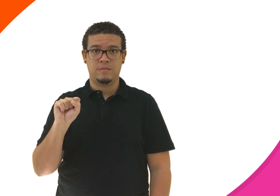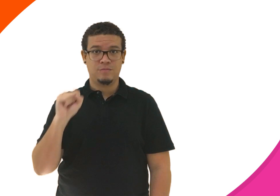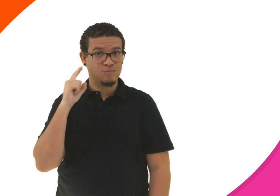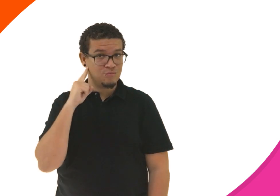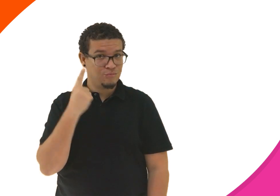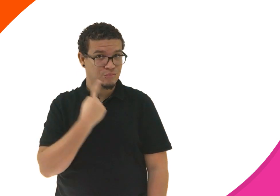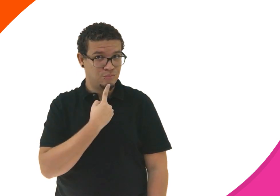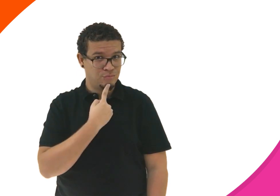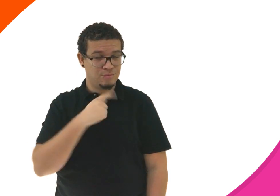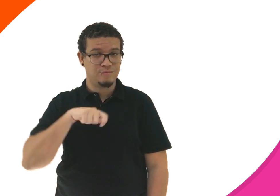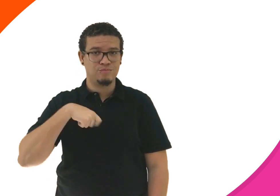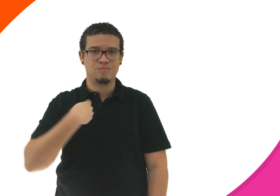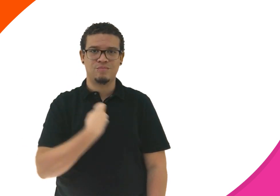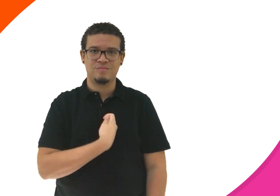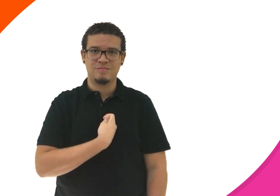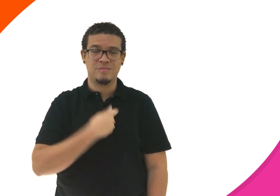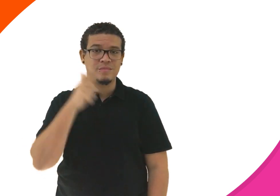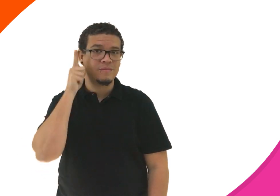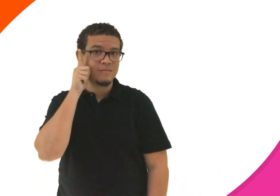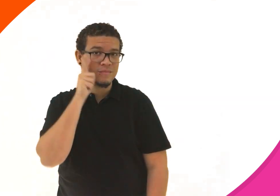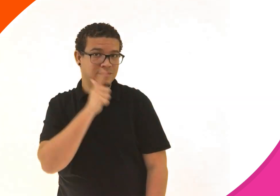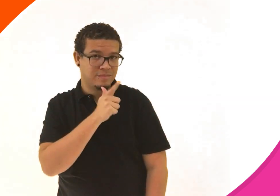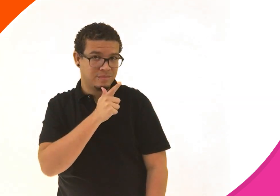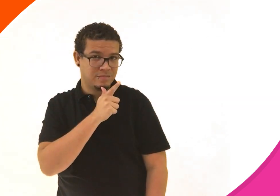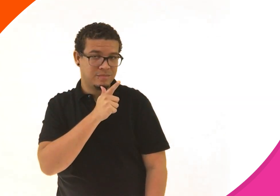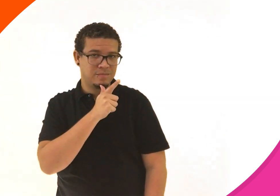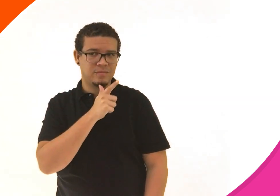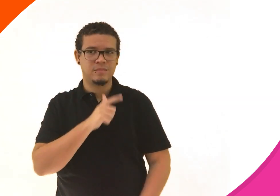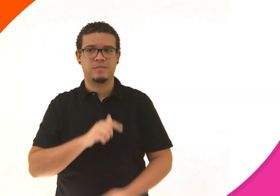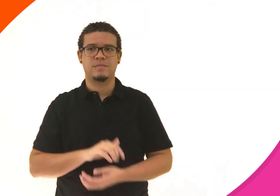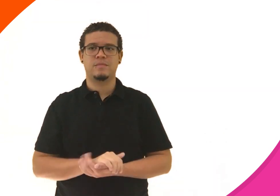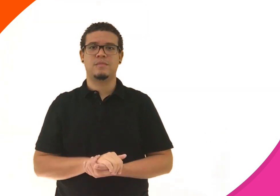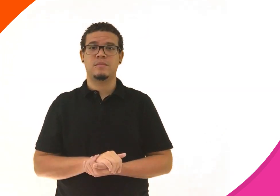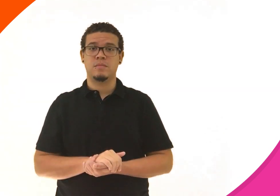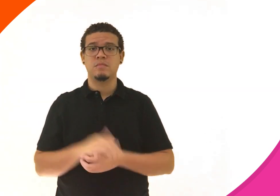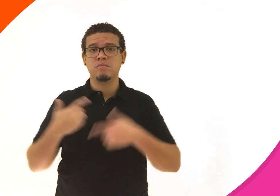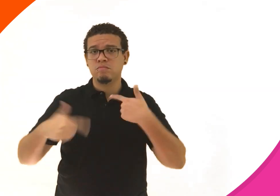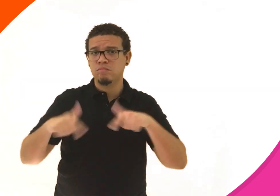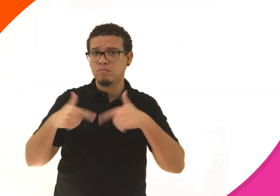Nichols. Sou surdo, este é o meu nome em língua de sinais.